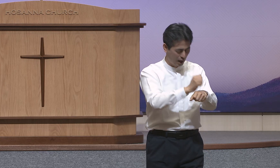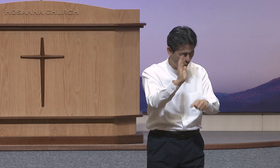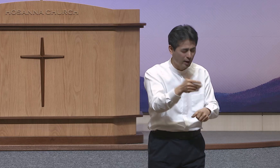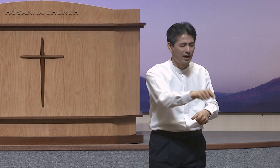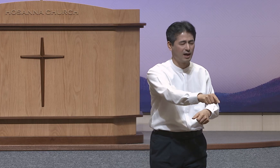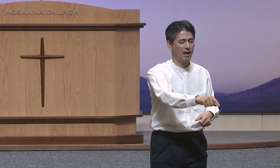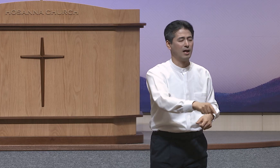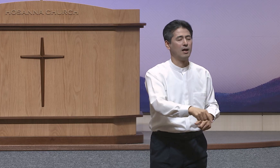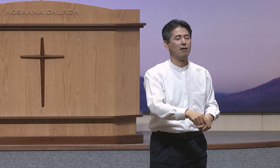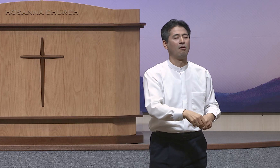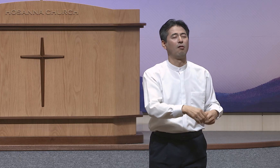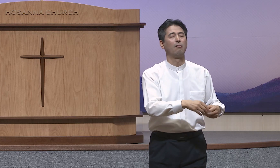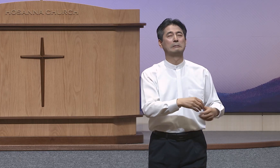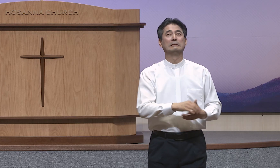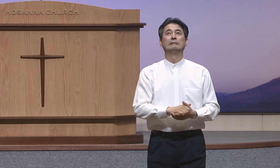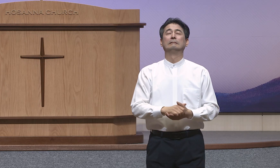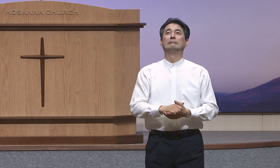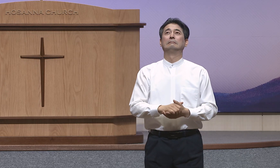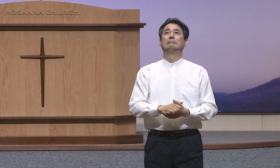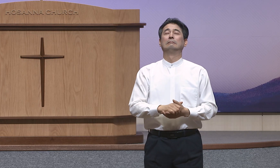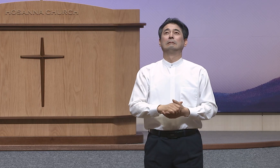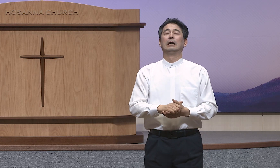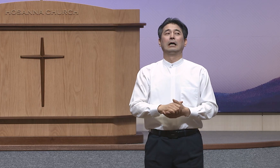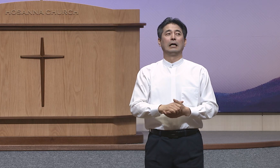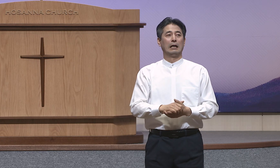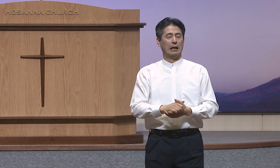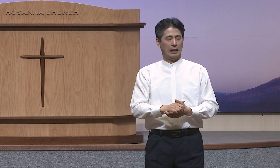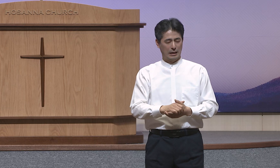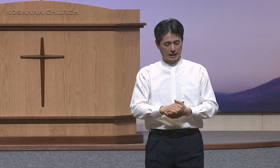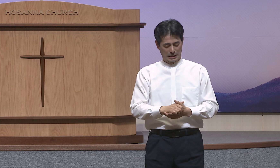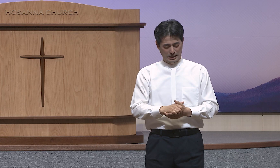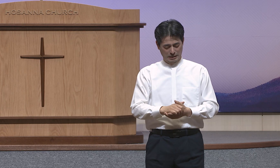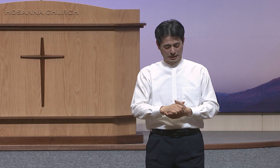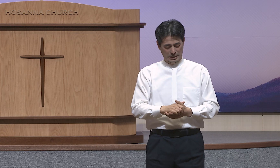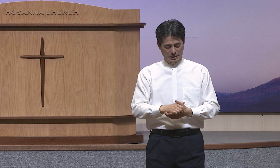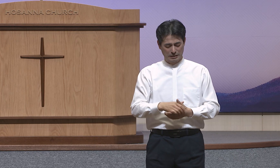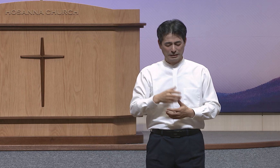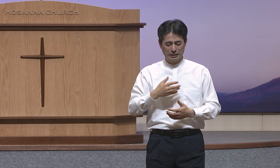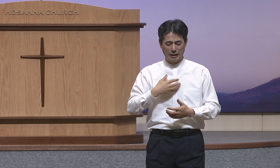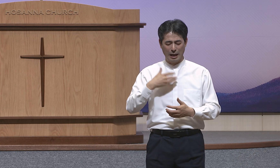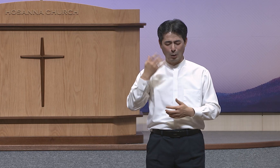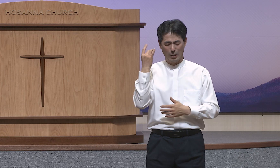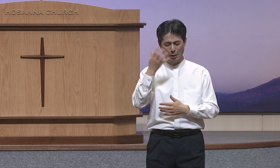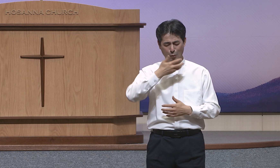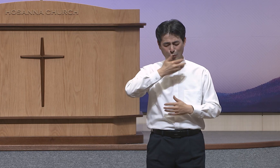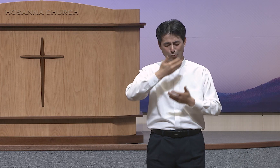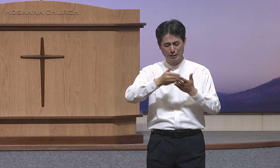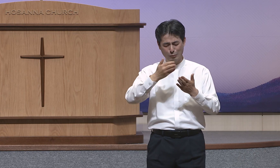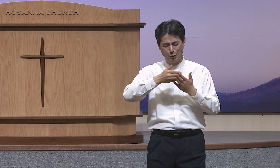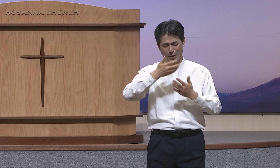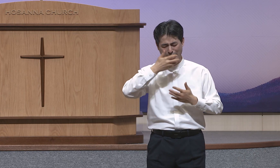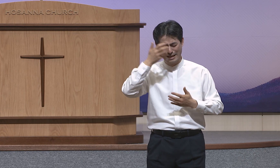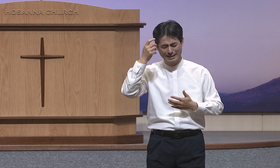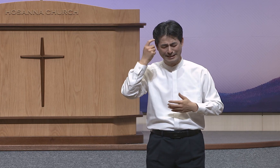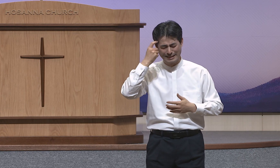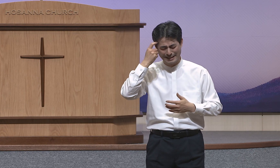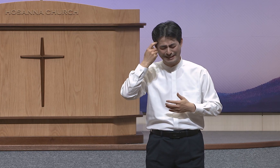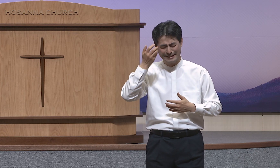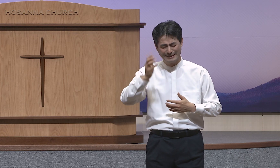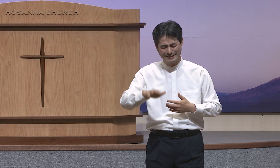하나님께서 그 일을 계속 간구하셔가지고 원래 꿈인